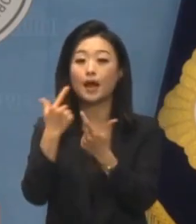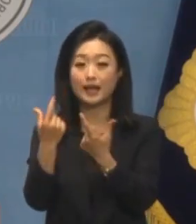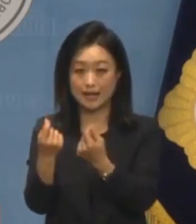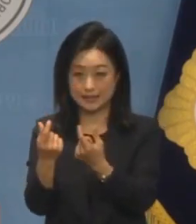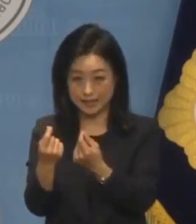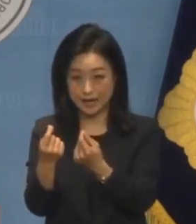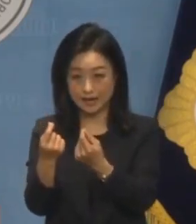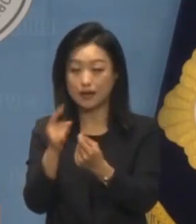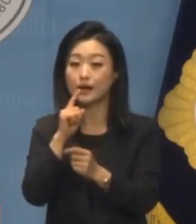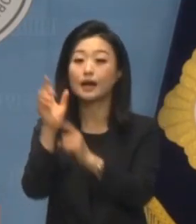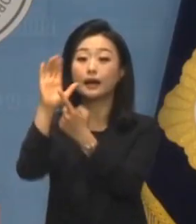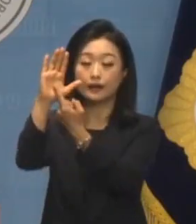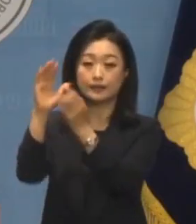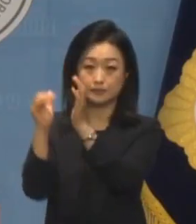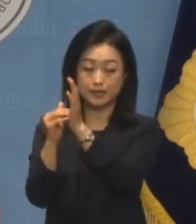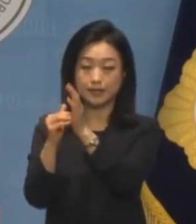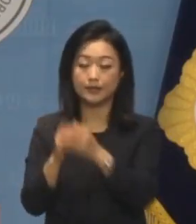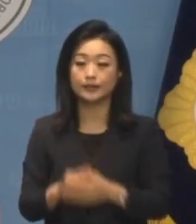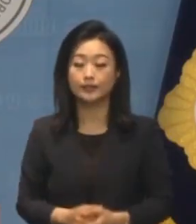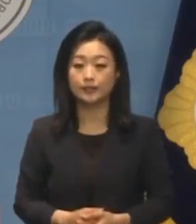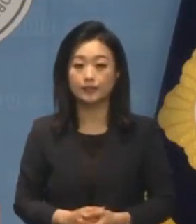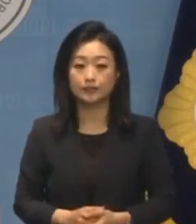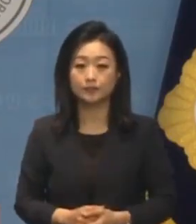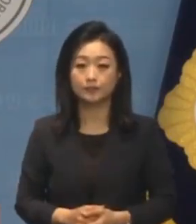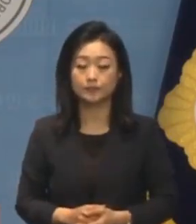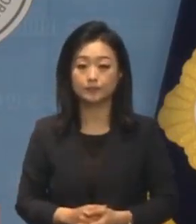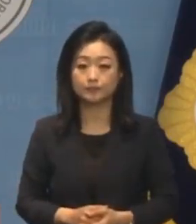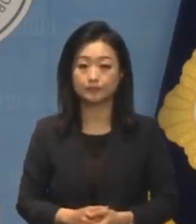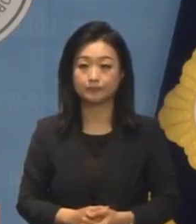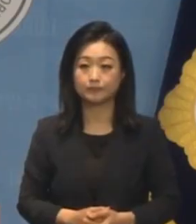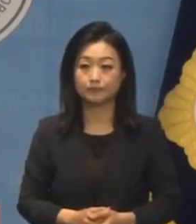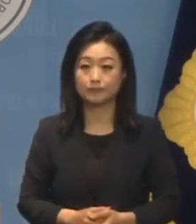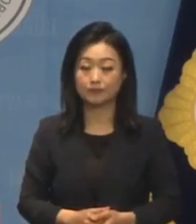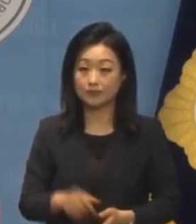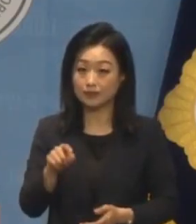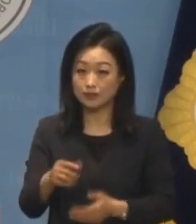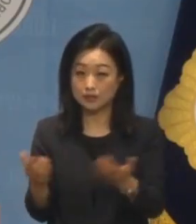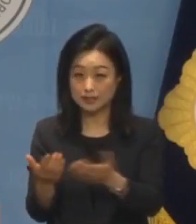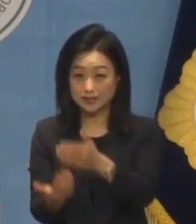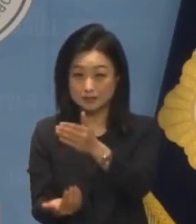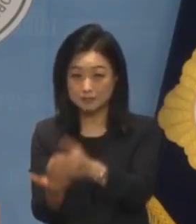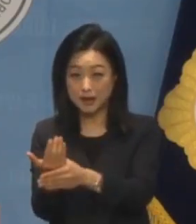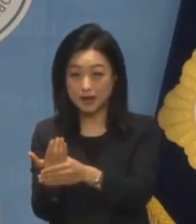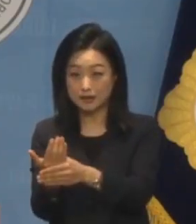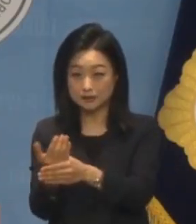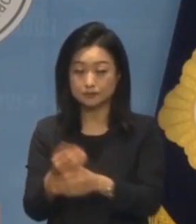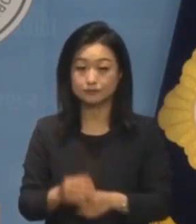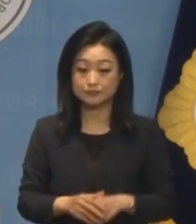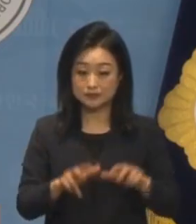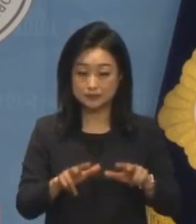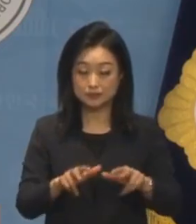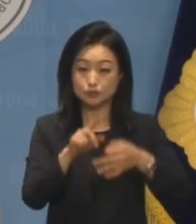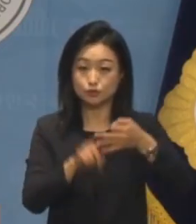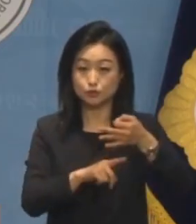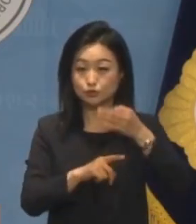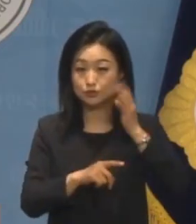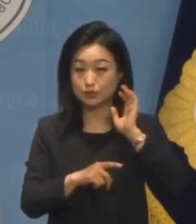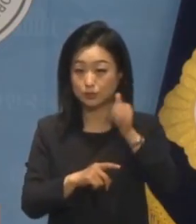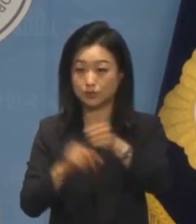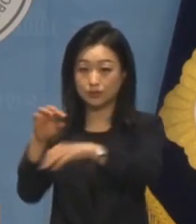없는 일이라고 했습니다. 그런 어처구니 없는 일을 2024년에 윤석열